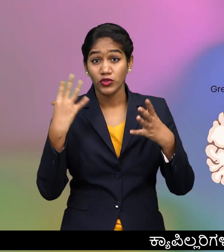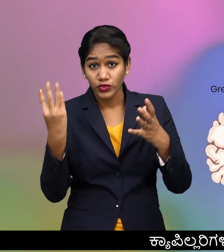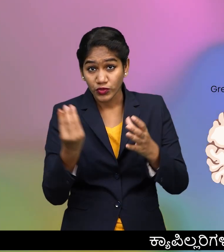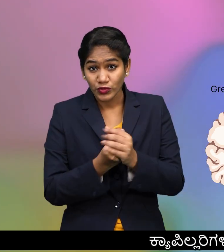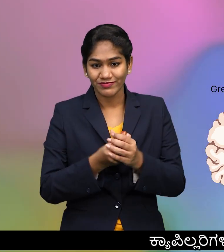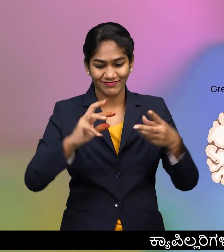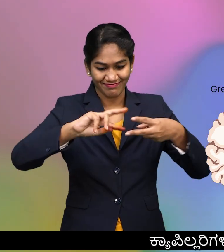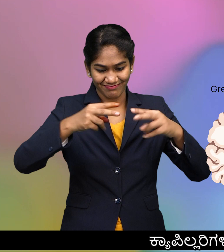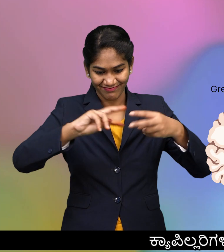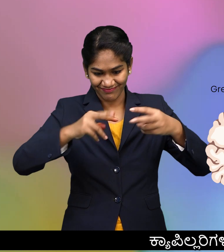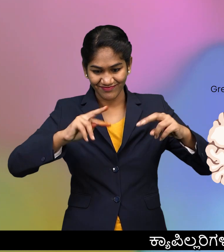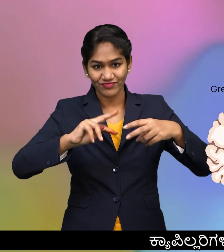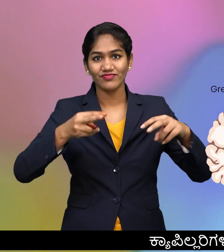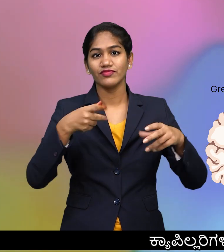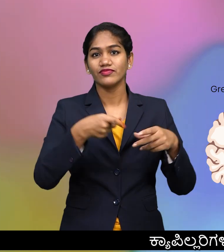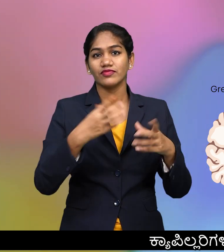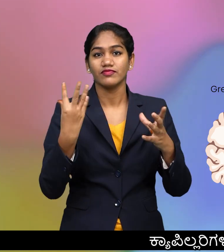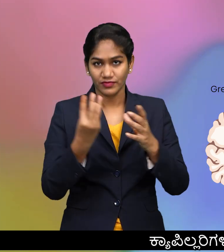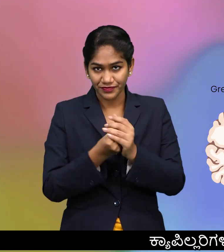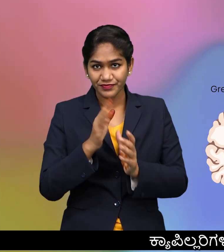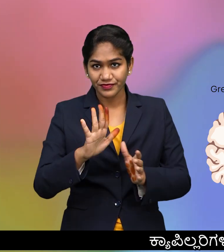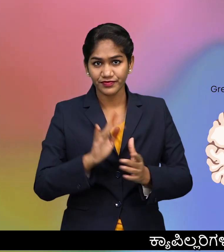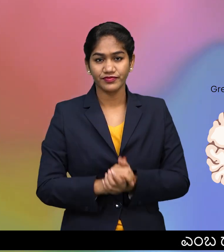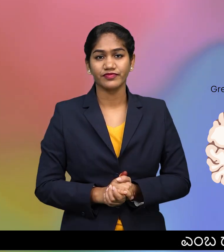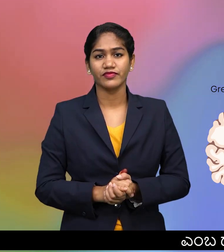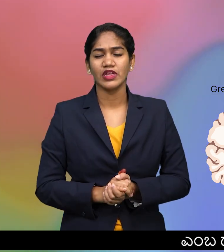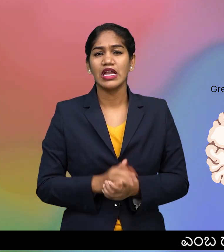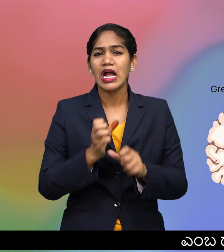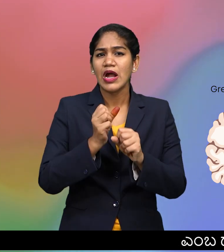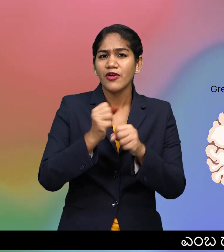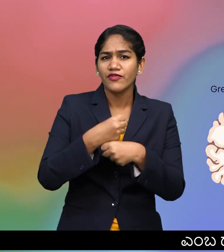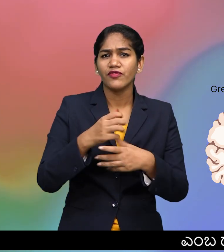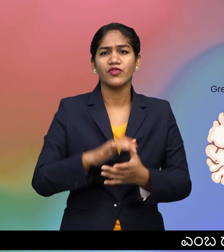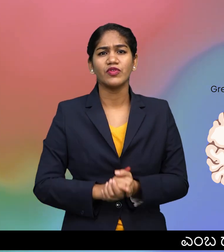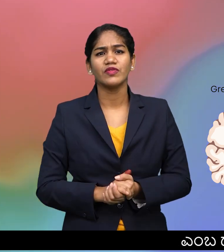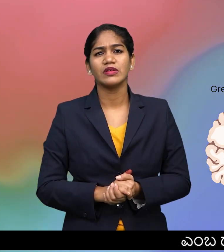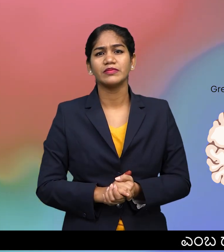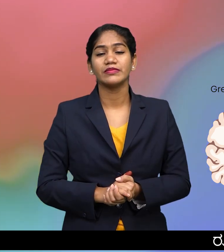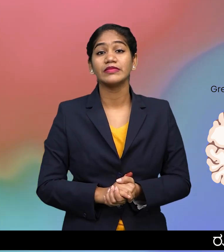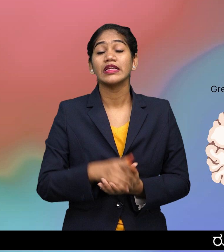ಕ್ಯಾಪಿಲರಿಗಳೊಂದಿಗೆ ಬೂದು ದ್ರವ್ಯ ಎಂಬ ದ್ರವ್ಯರಾಶಿಯನ್ನು